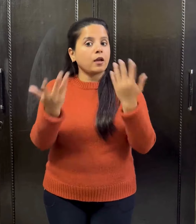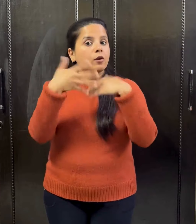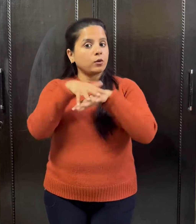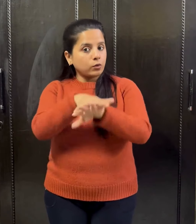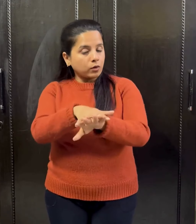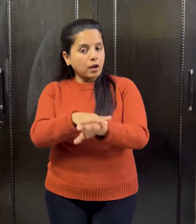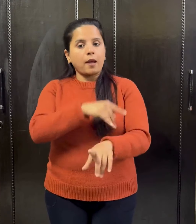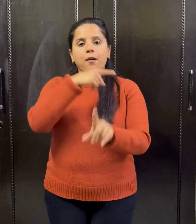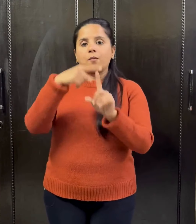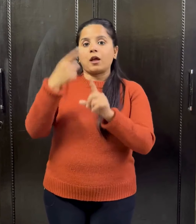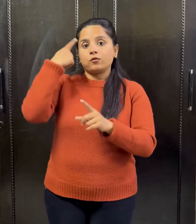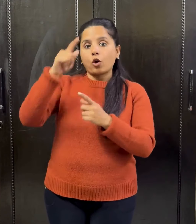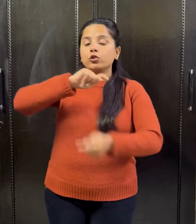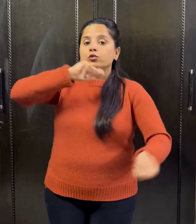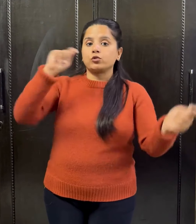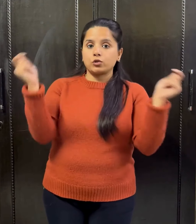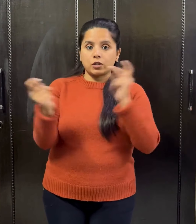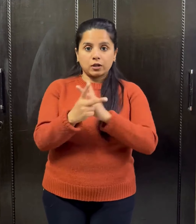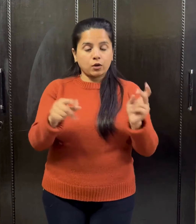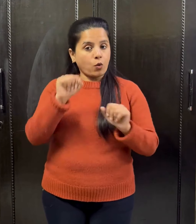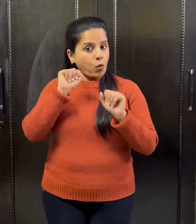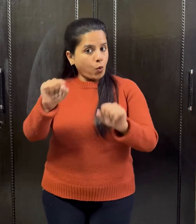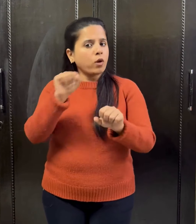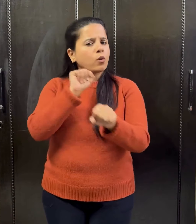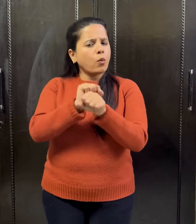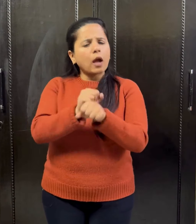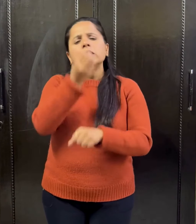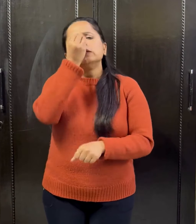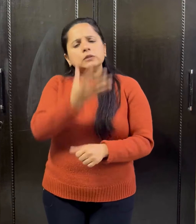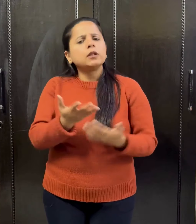चेंज के लिए उनका काम आसान बनाता है।